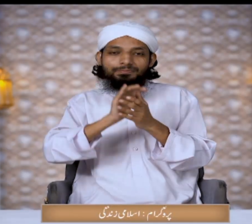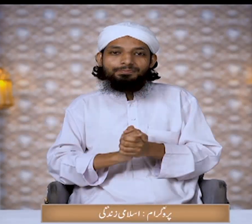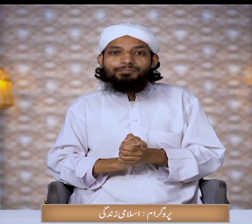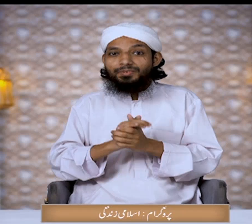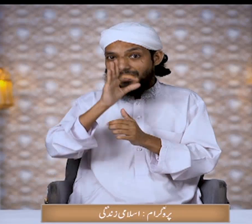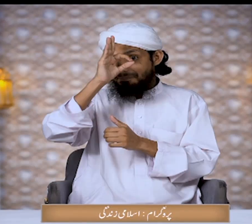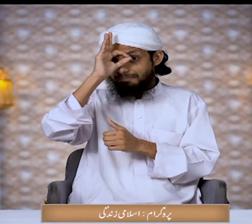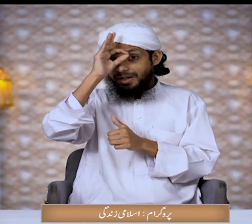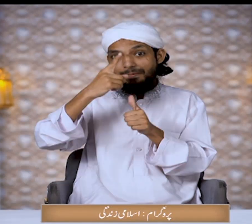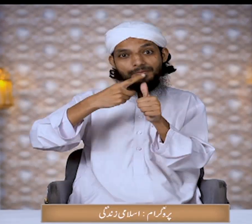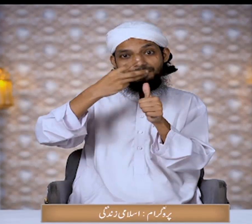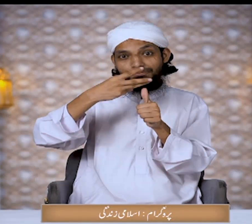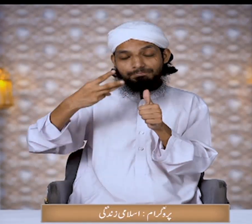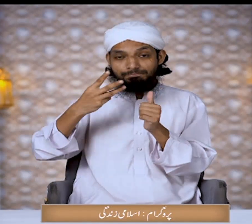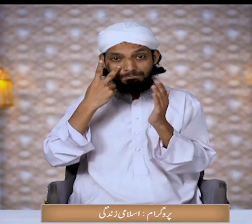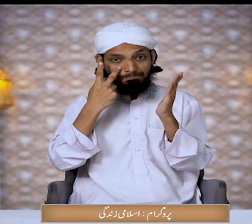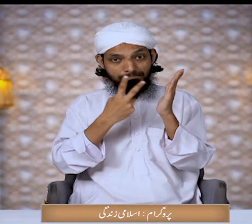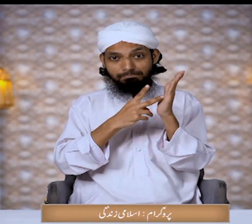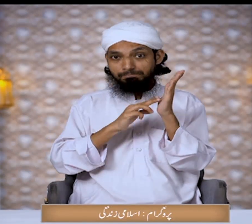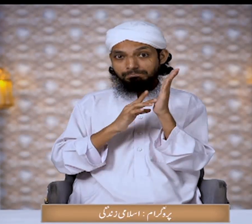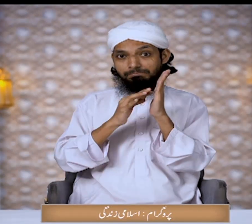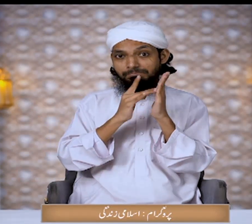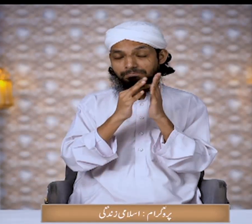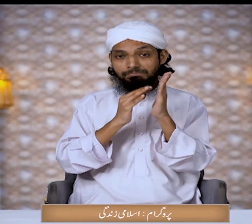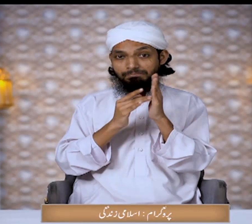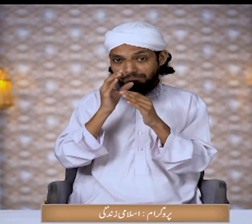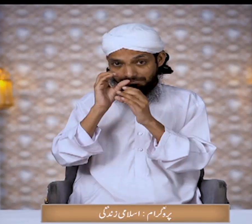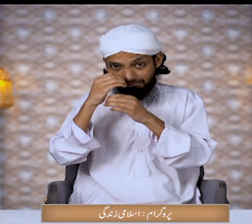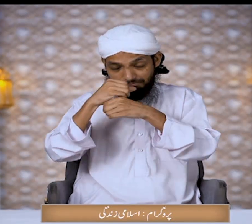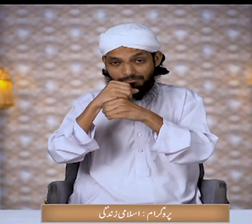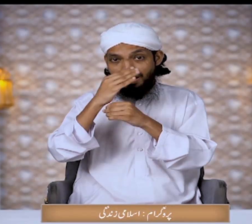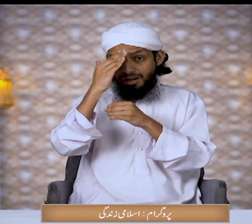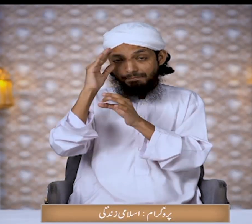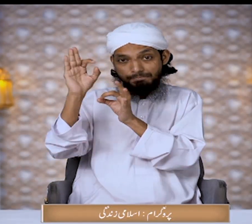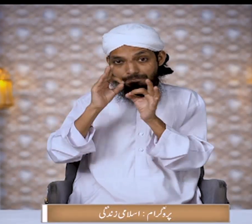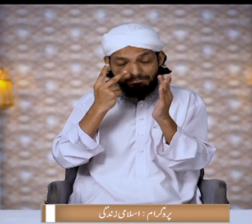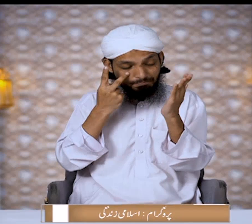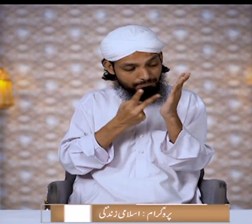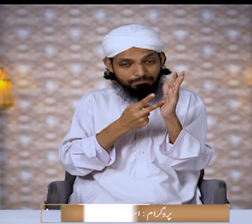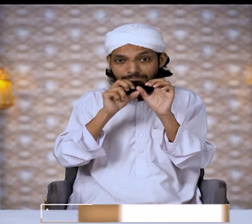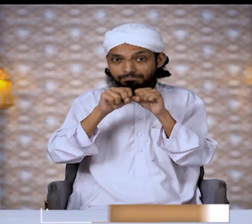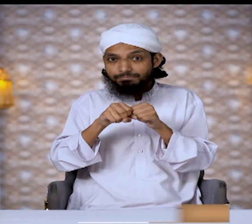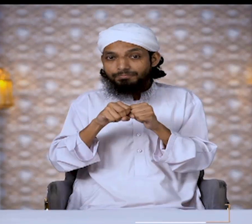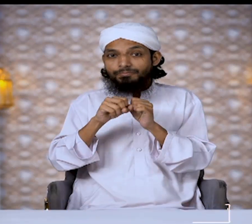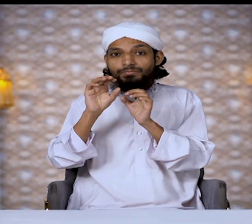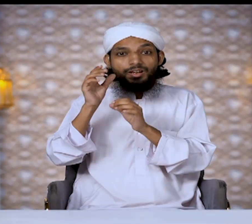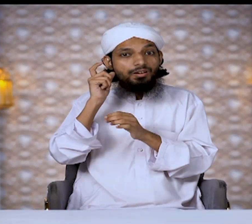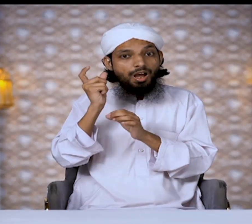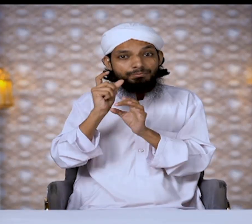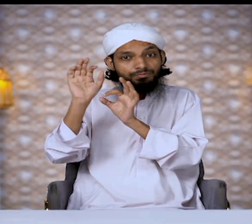علم سائنس پر بڑی گہری نظر تھی۔ آپ علم سائنس کو اسلام کی روشنی میں دیکھتے اور پرکھتے تھے۔ اگر اس کے نظریات اسلام کے مطابق